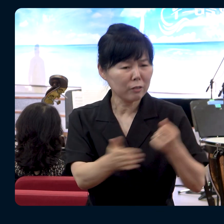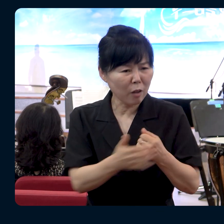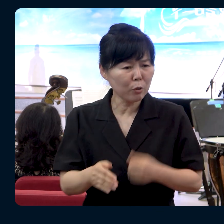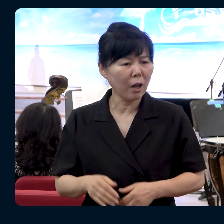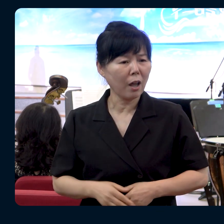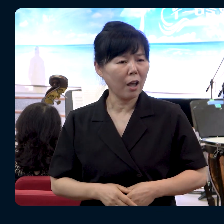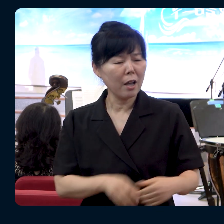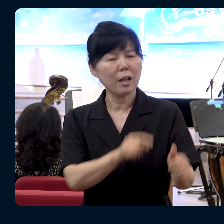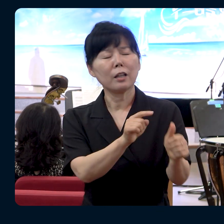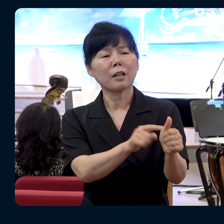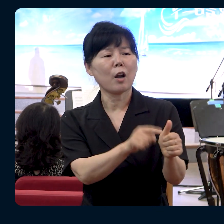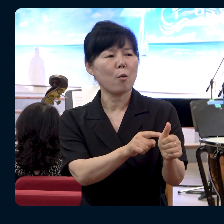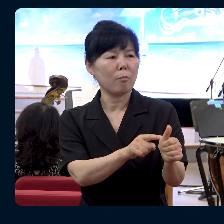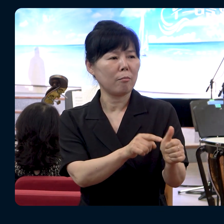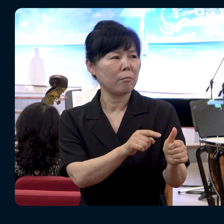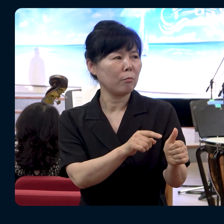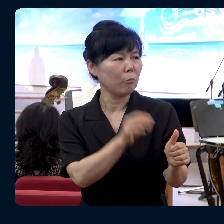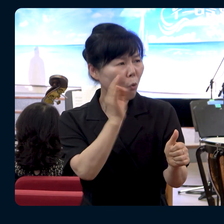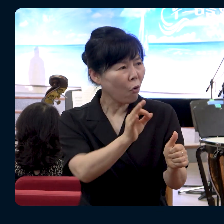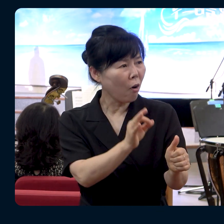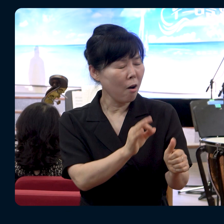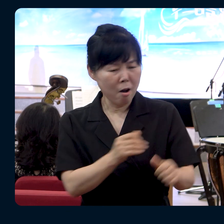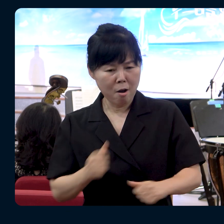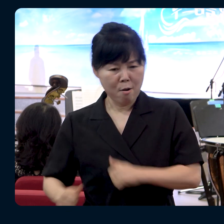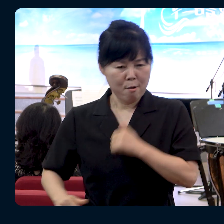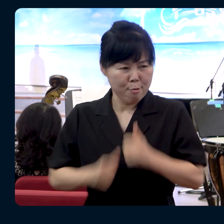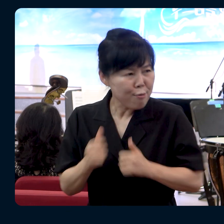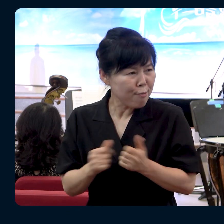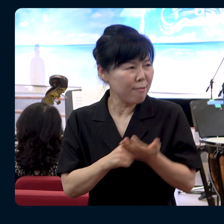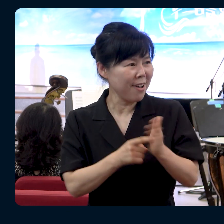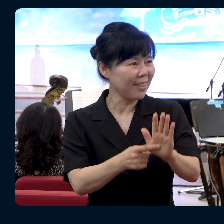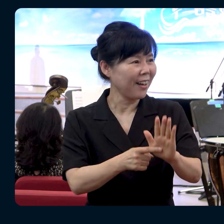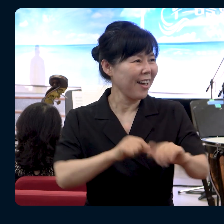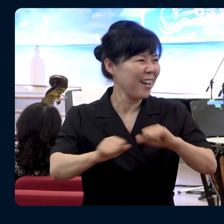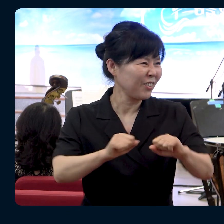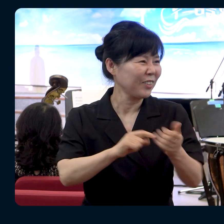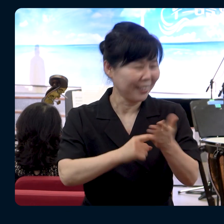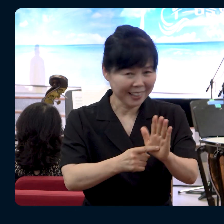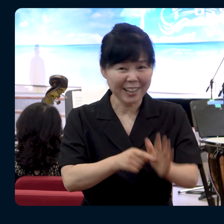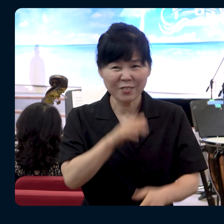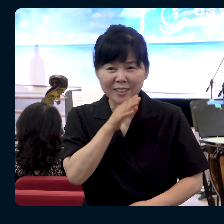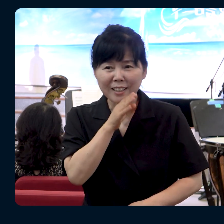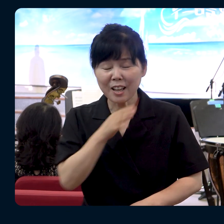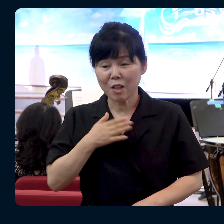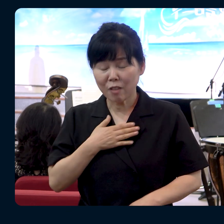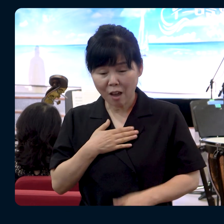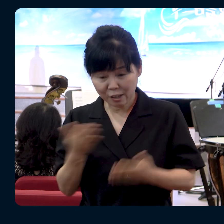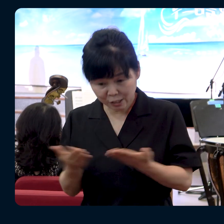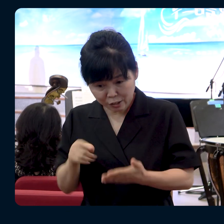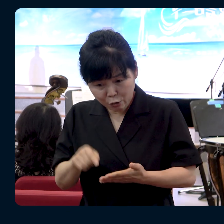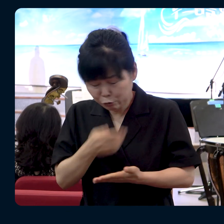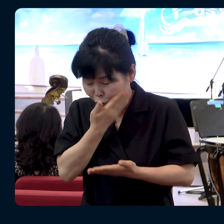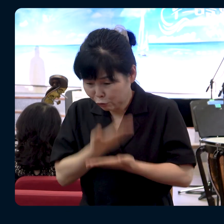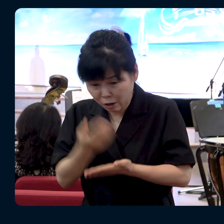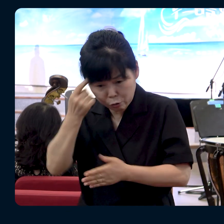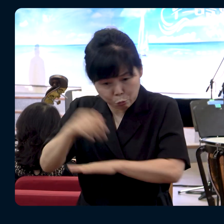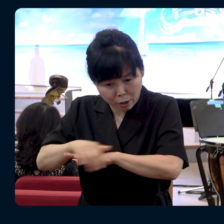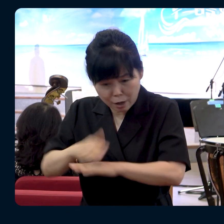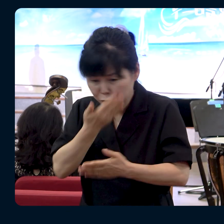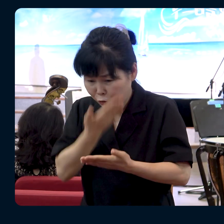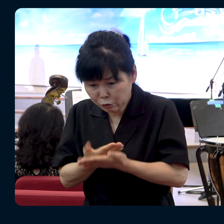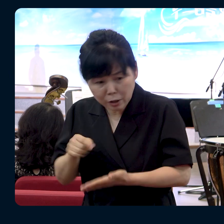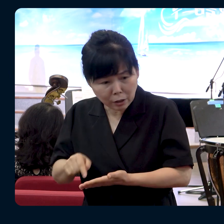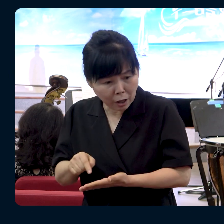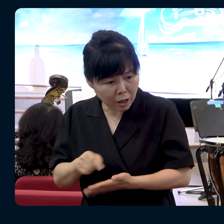거기에 있어서 우리는 분노가 막 올라오는 것이죠. 내가 중요하게 생각하는 것을 자꾸 못하게 하니까 잘못된